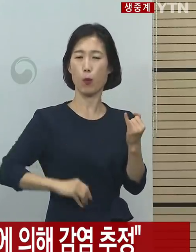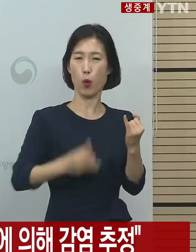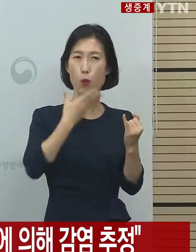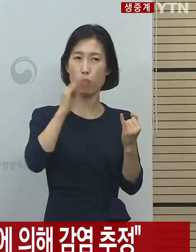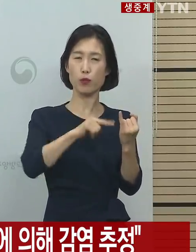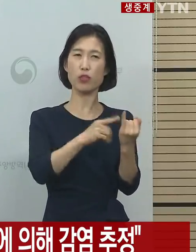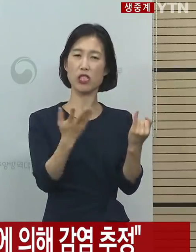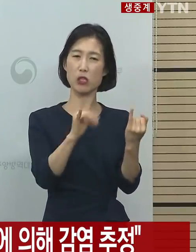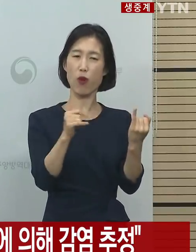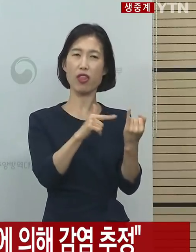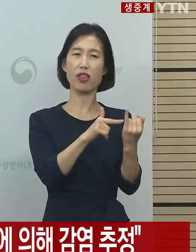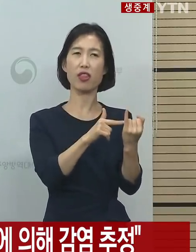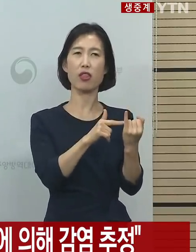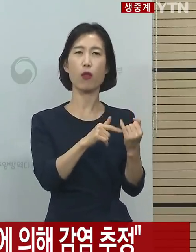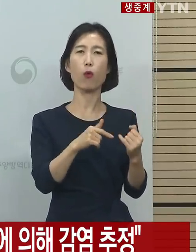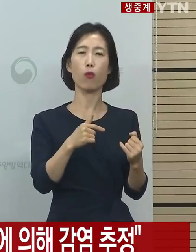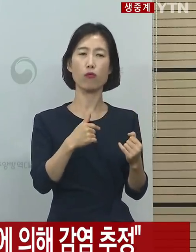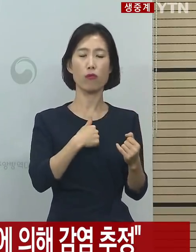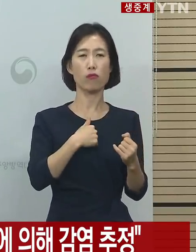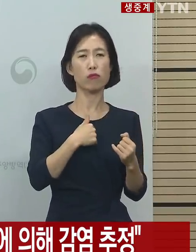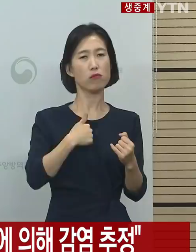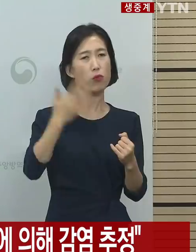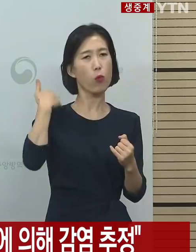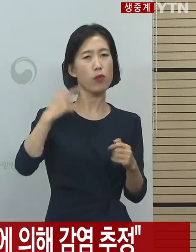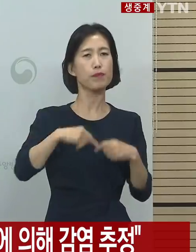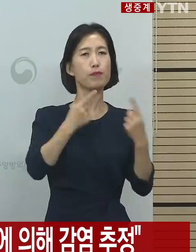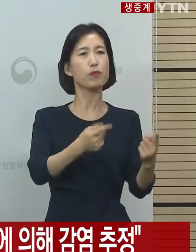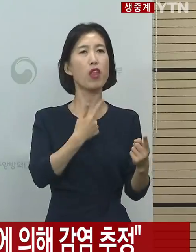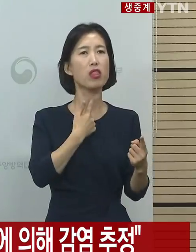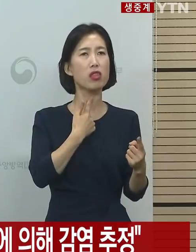직원분께서도 본인이 참석했던